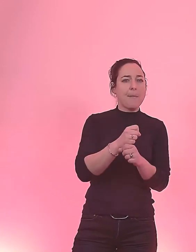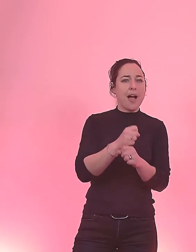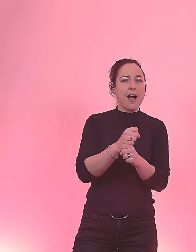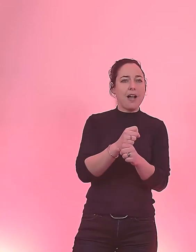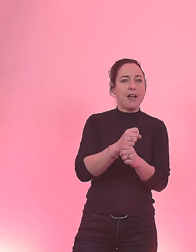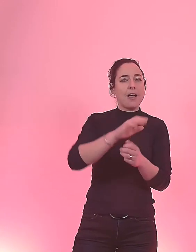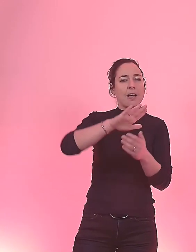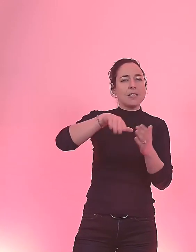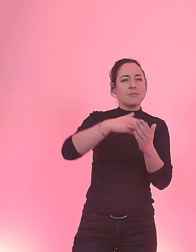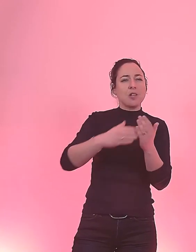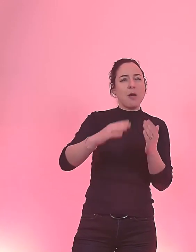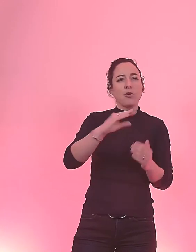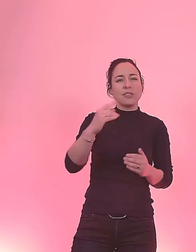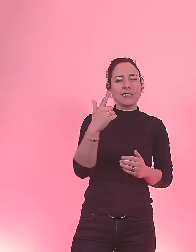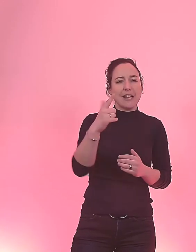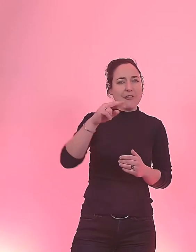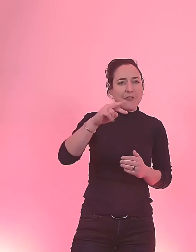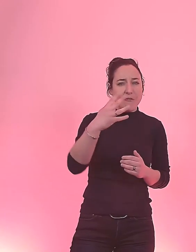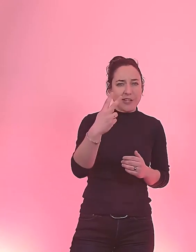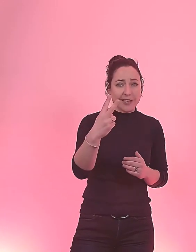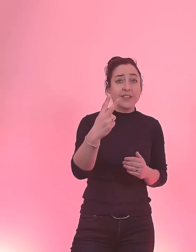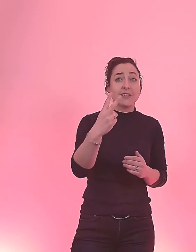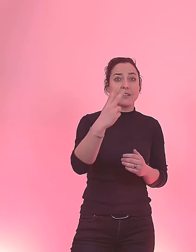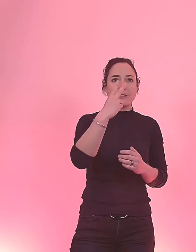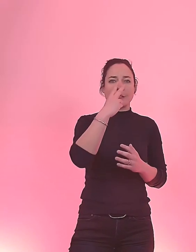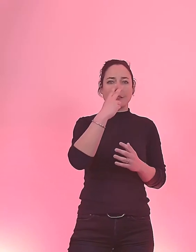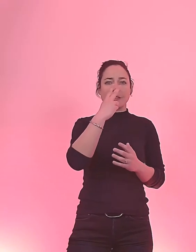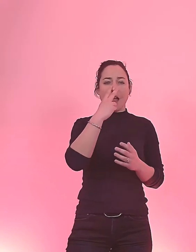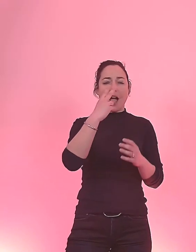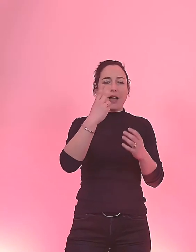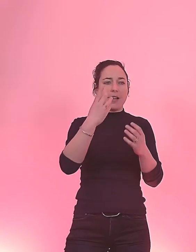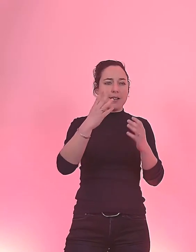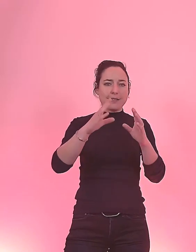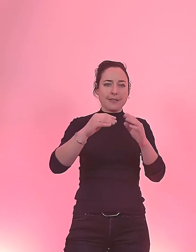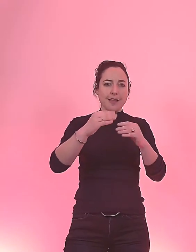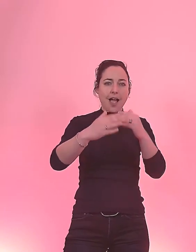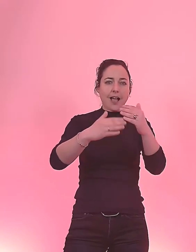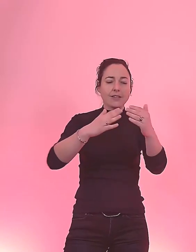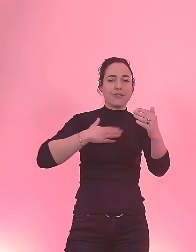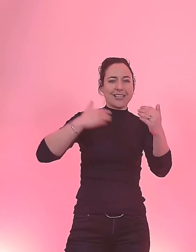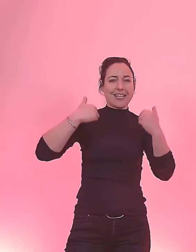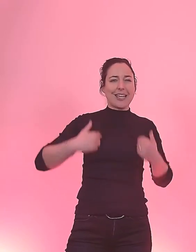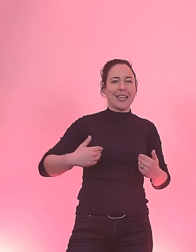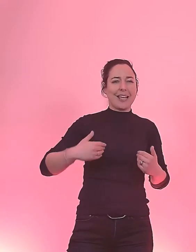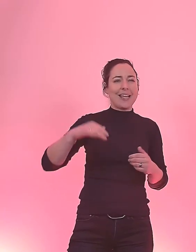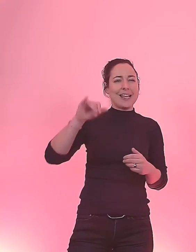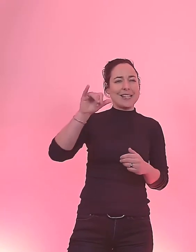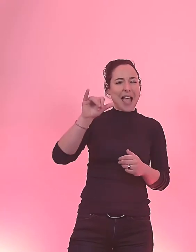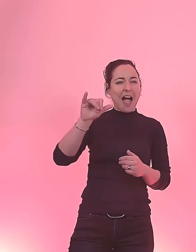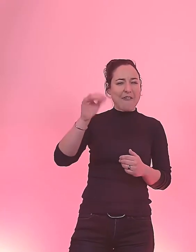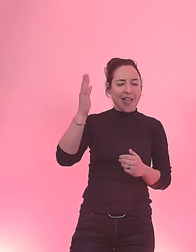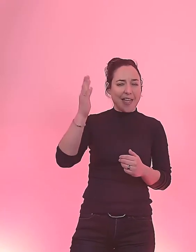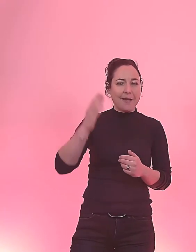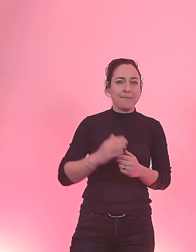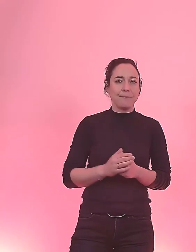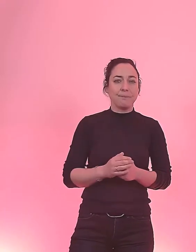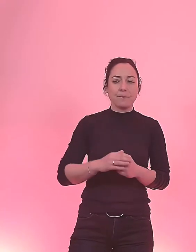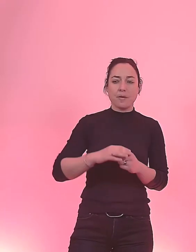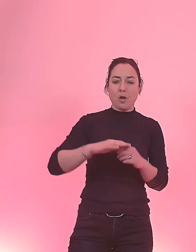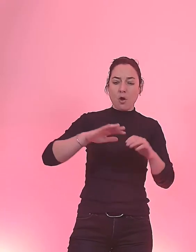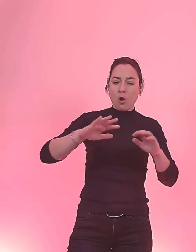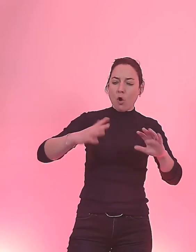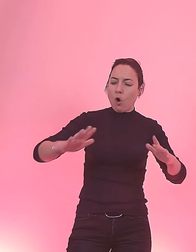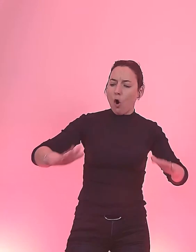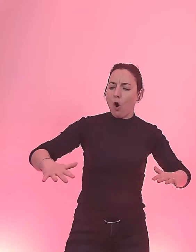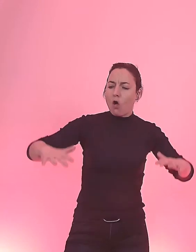zal ons evers 24e zaag en de daden van de heer ja we stada de golven steeg tot aan de hemel